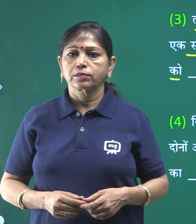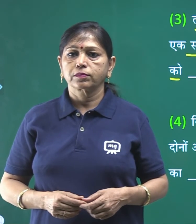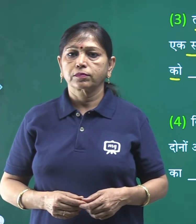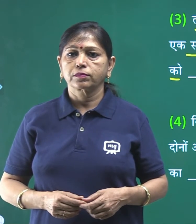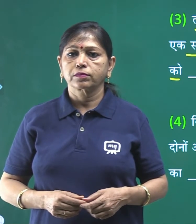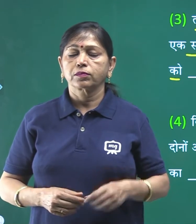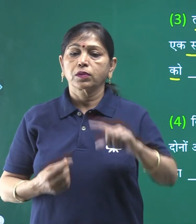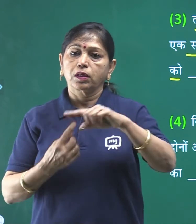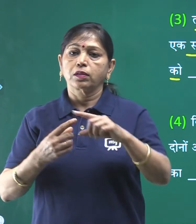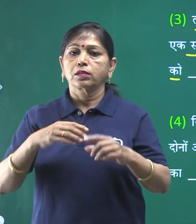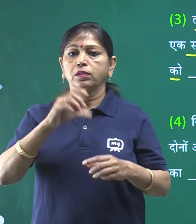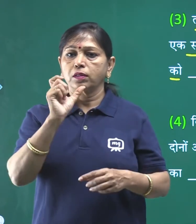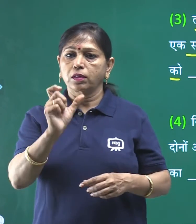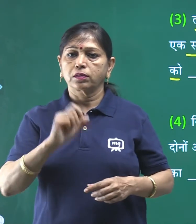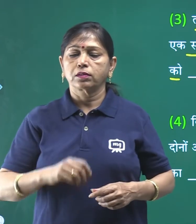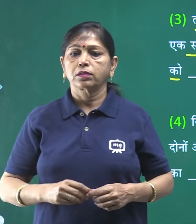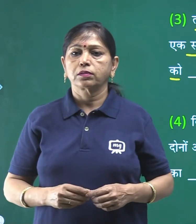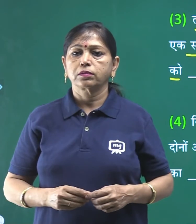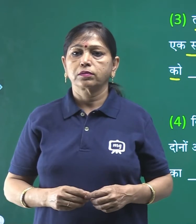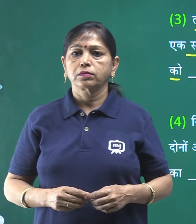तरंग दैर्घ्य